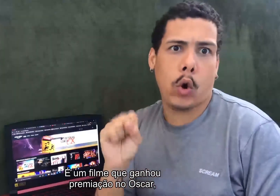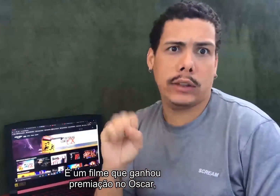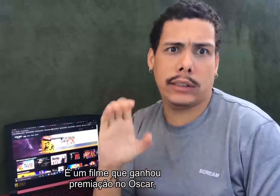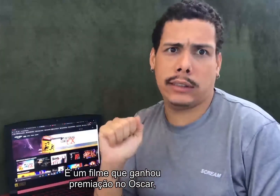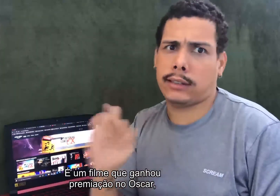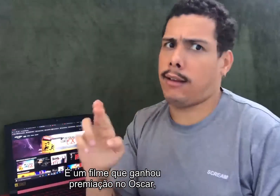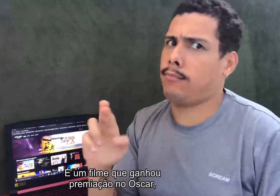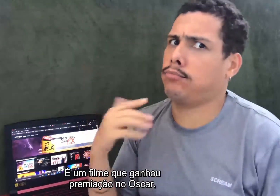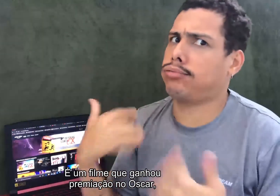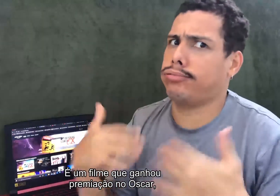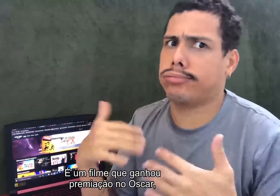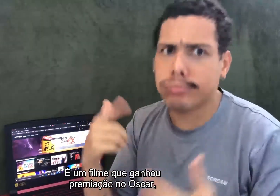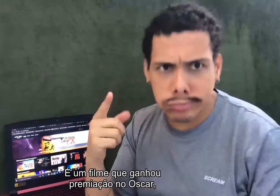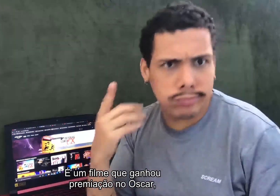Oscar